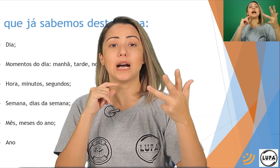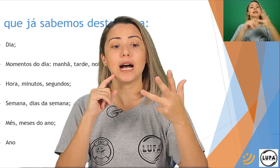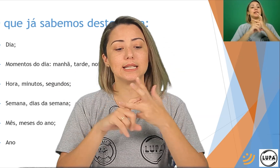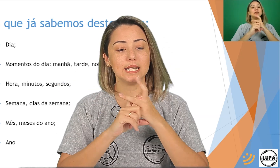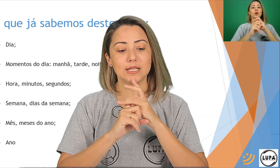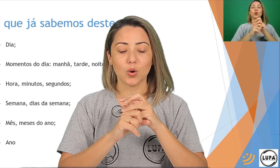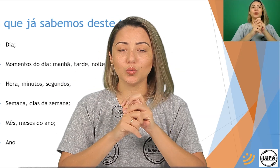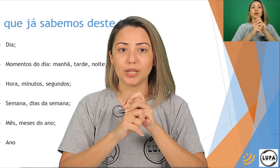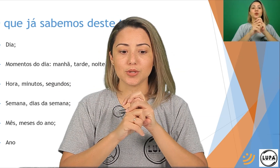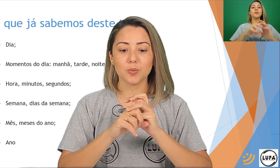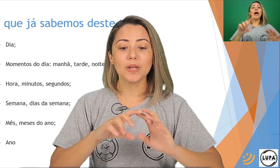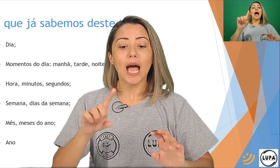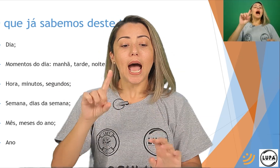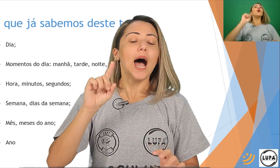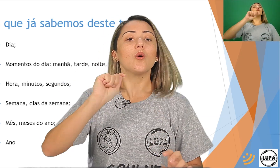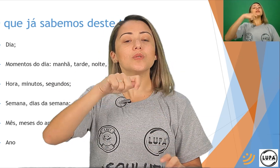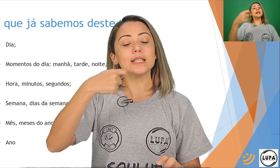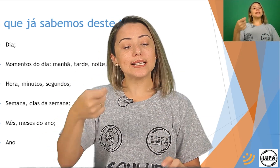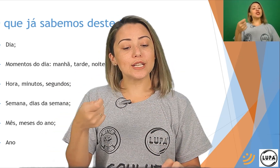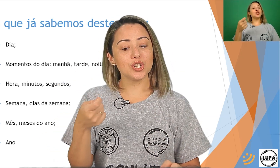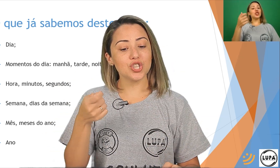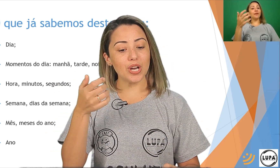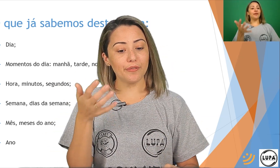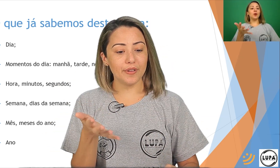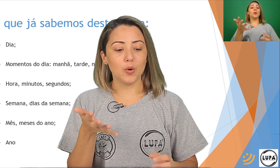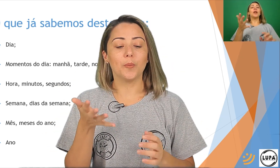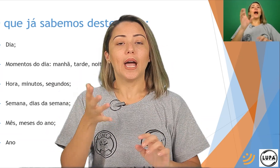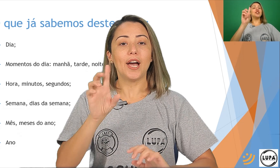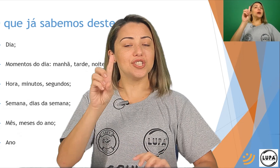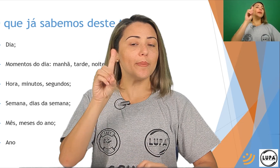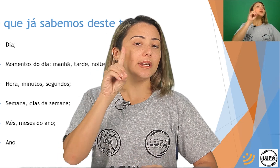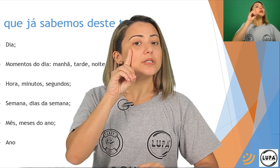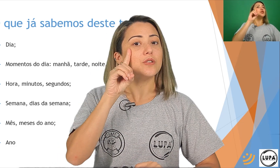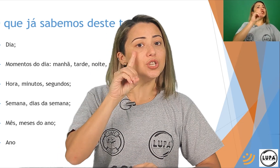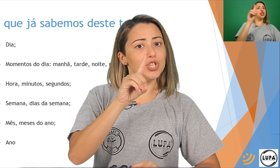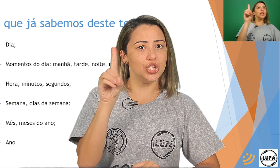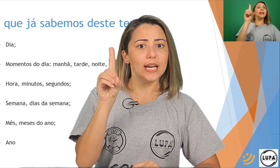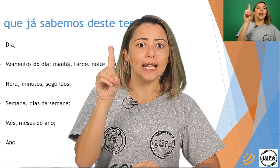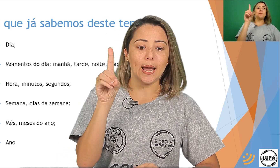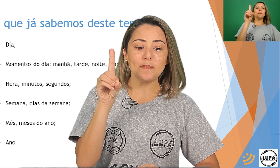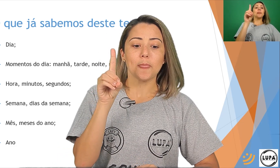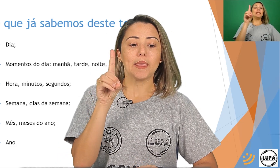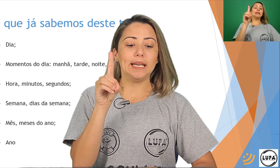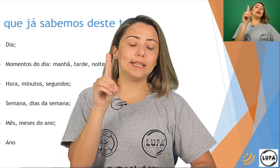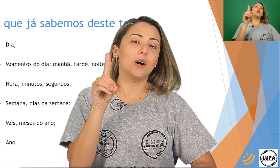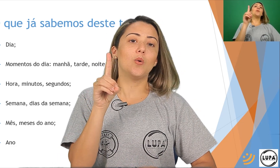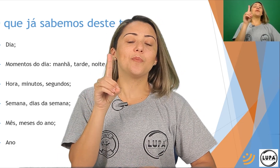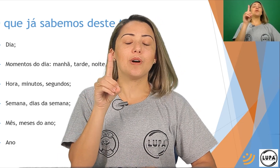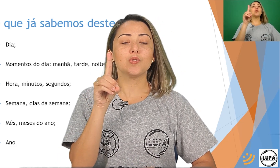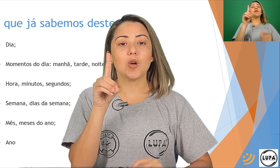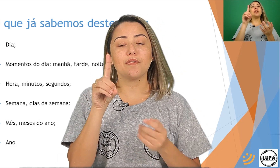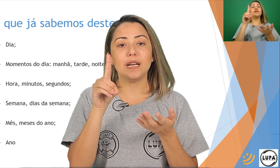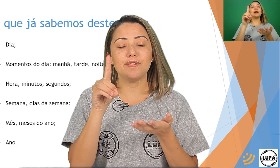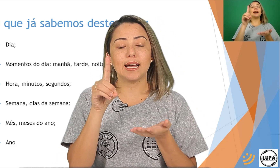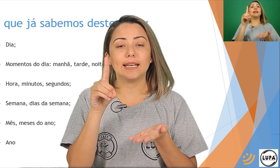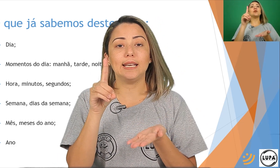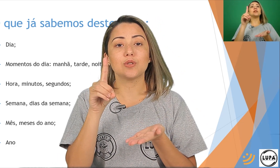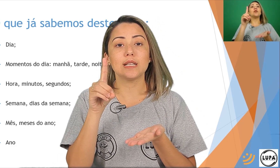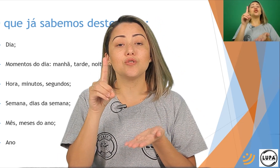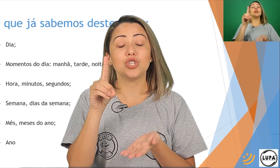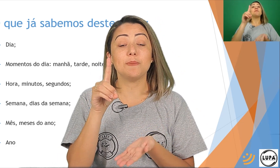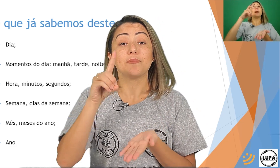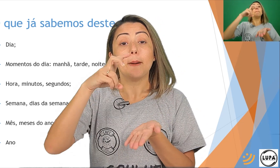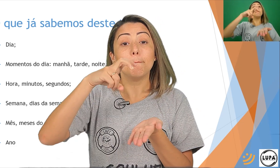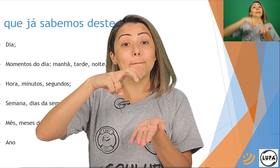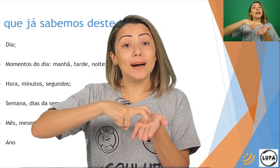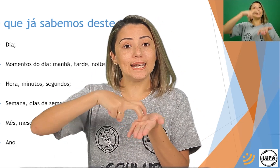essa frase, esse contexto. Alguns sinais que a gente já viu. A gente já aprendeu o sinal de dia, né? Então vamos só verificar aqui o